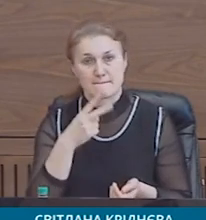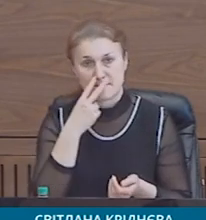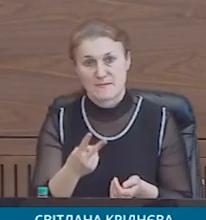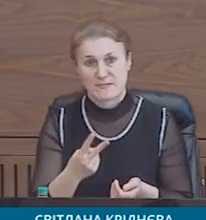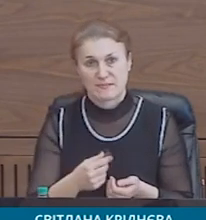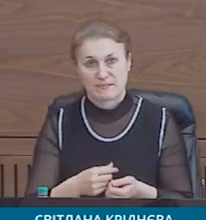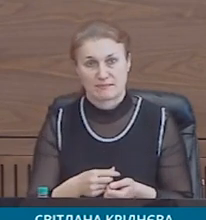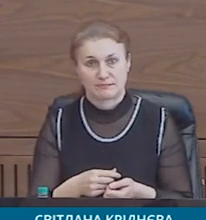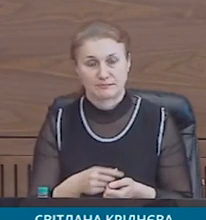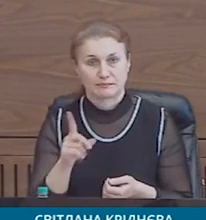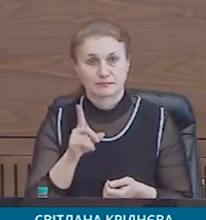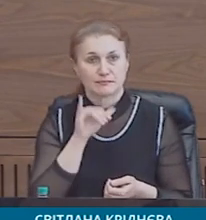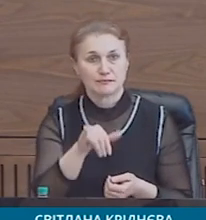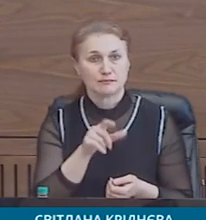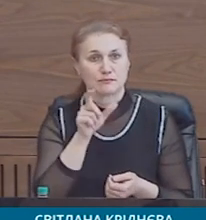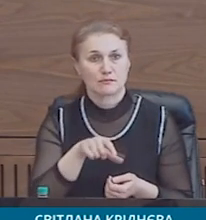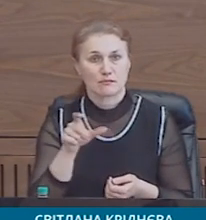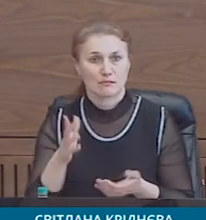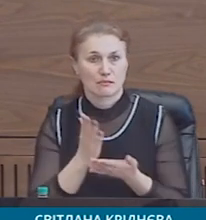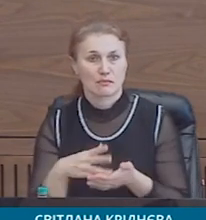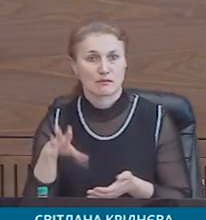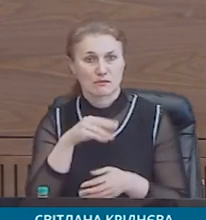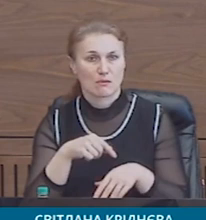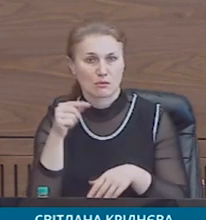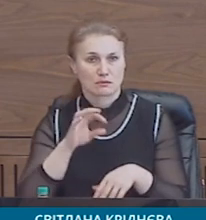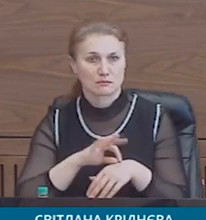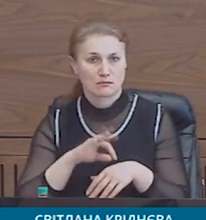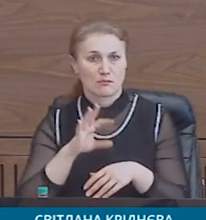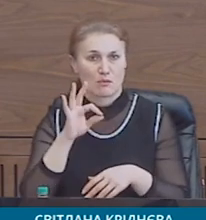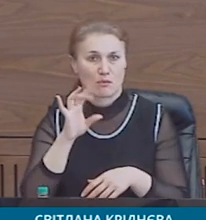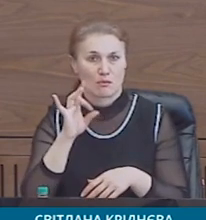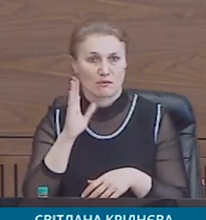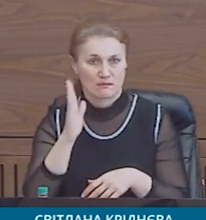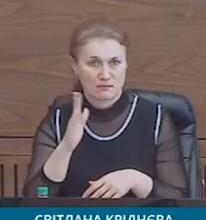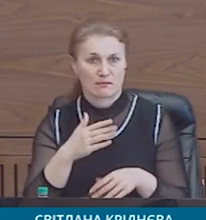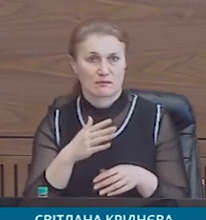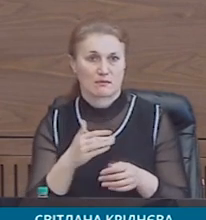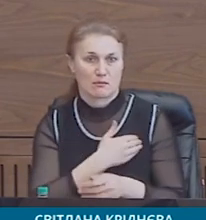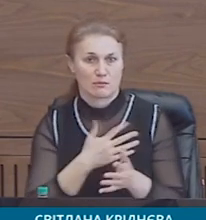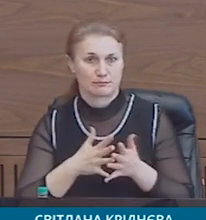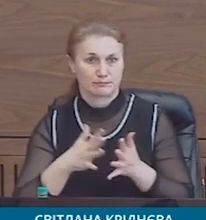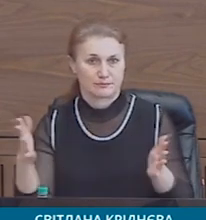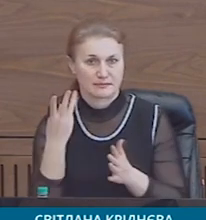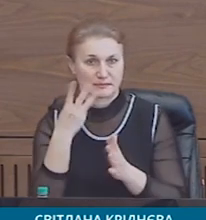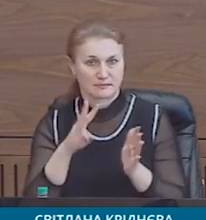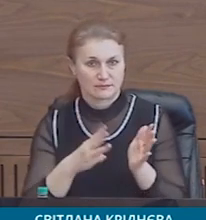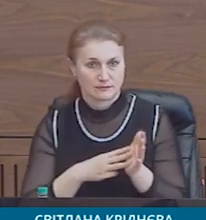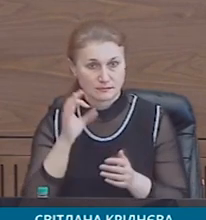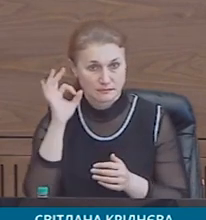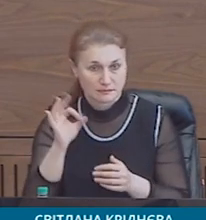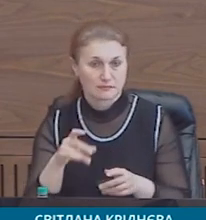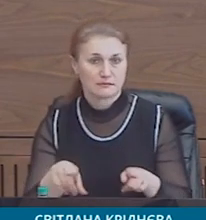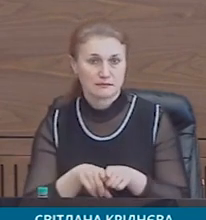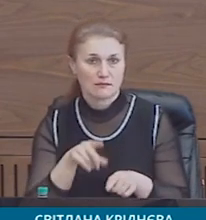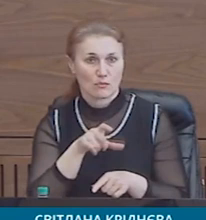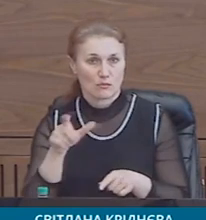що у людини є всі ознаки ОРВІ, висока температура більш 38 градусів, то для таких людей ми